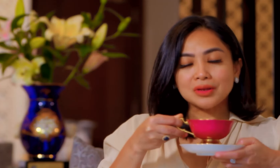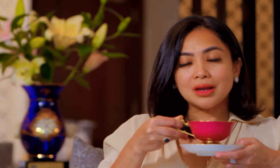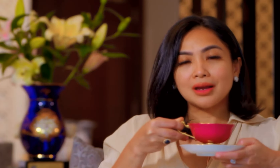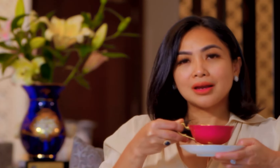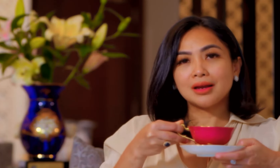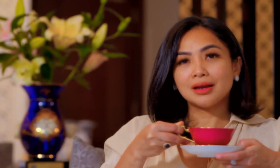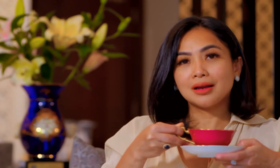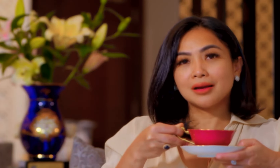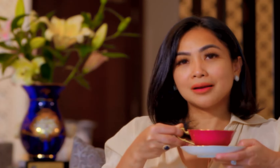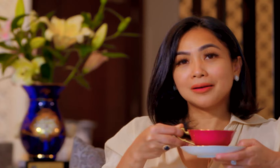tea